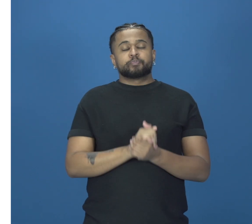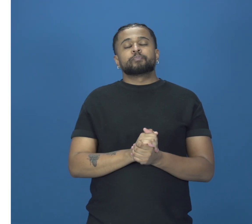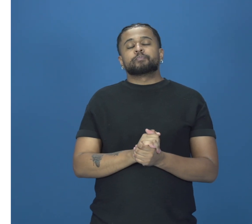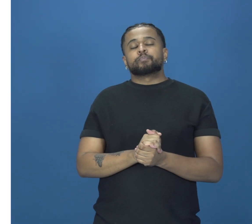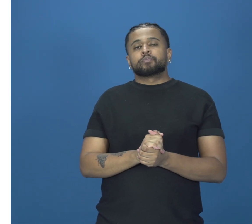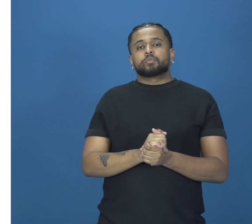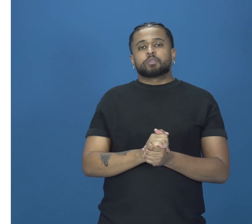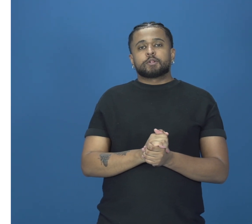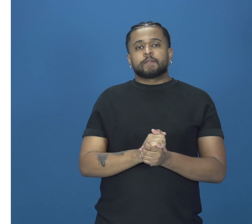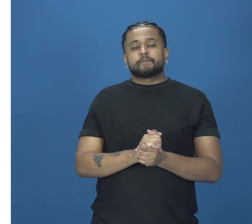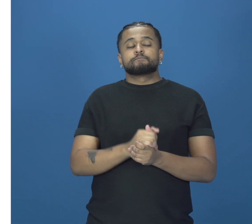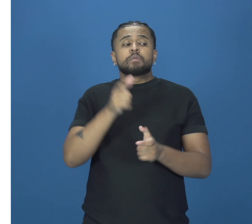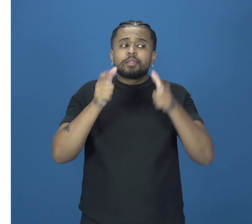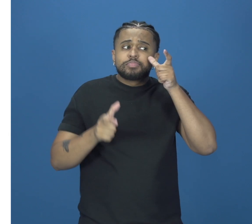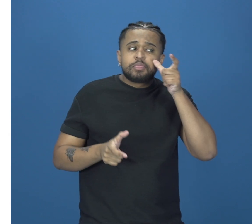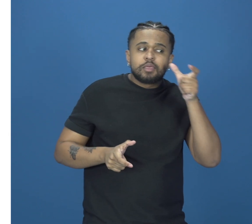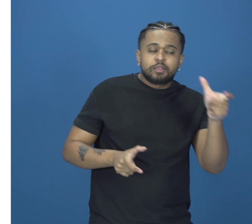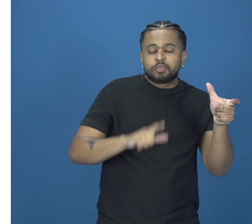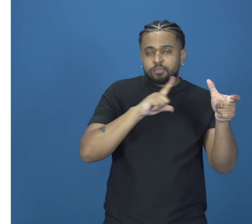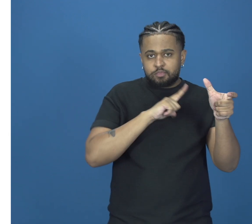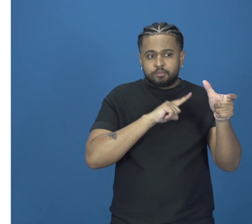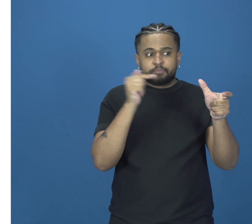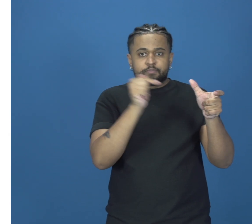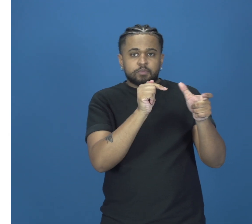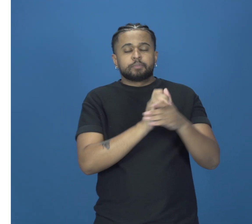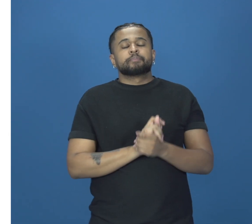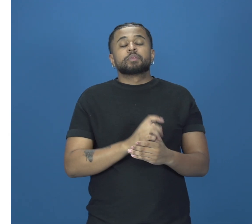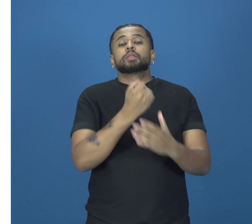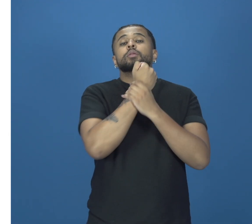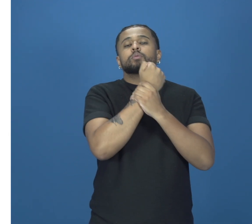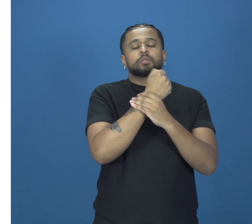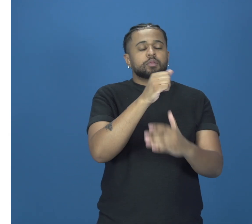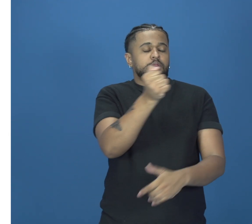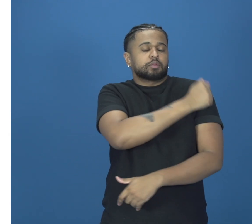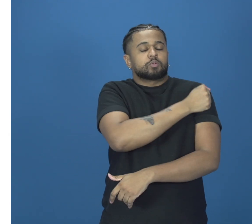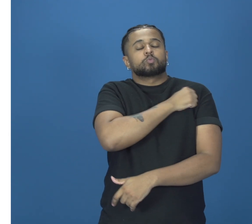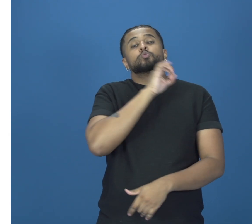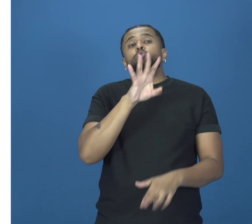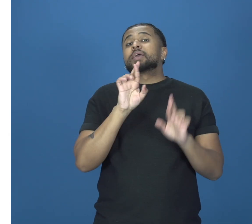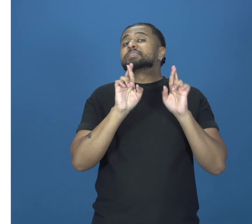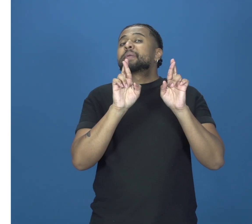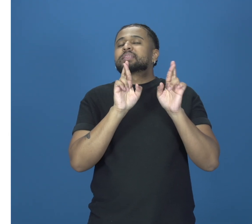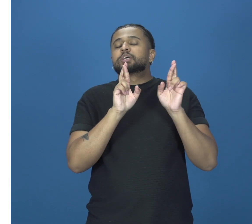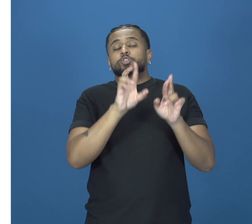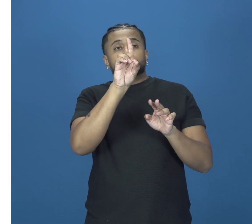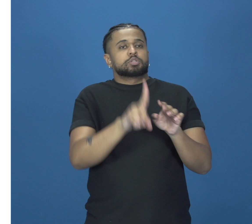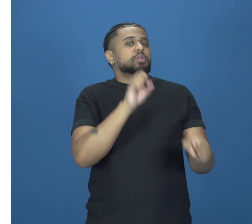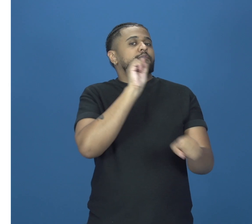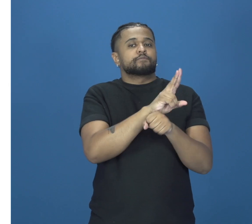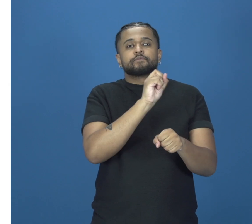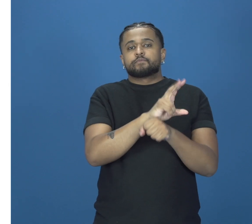11.5.1. A manifestação de interesse de que trata o CAVT assegura ao estudante apenas a expectativa de direito à